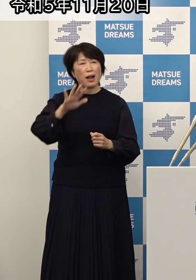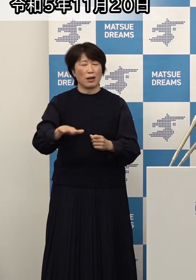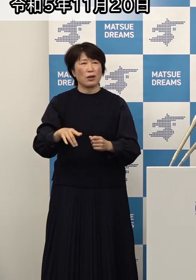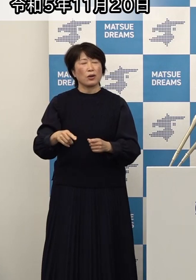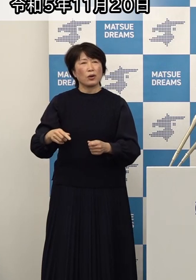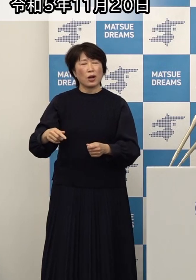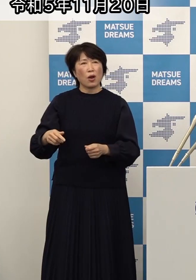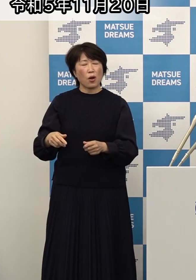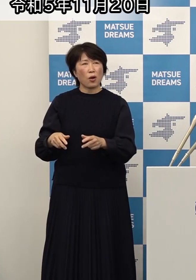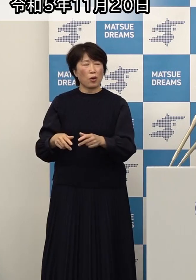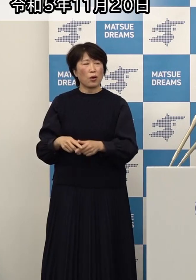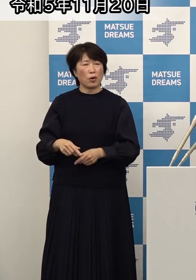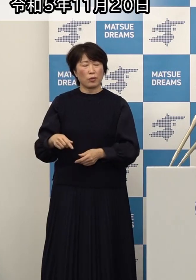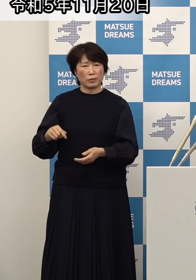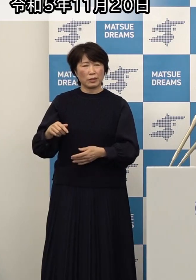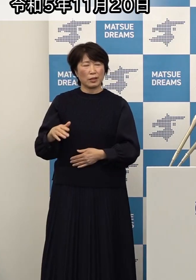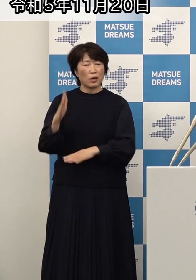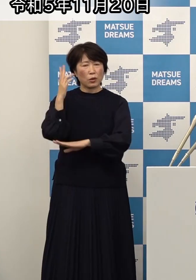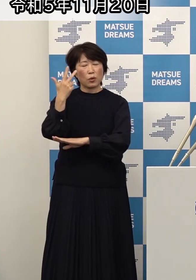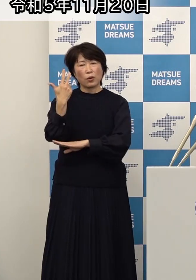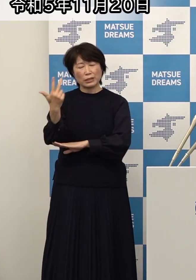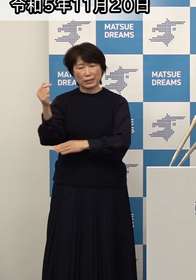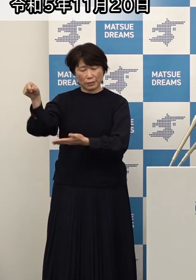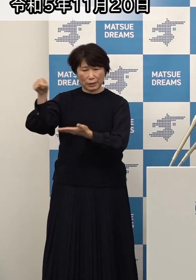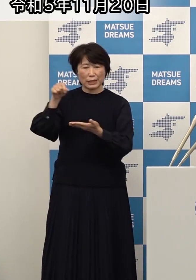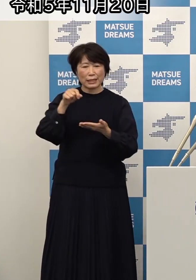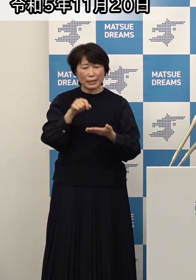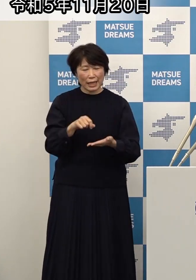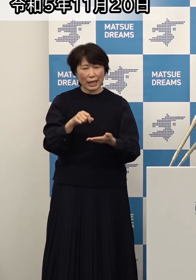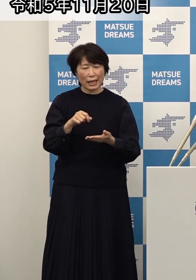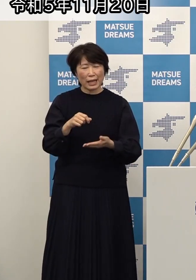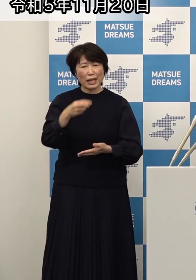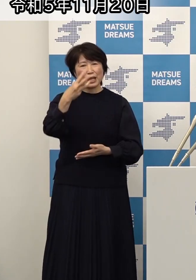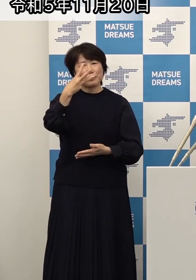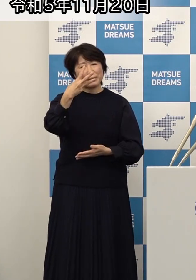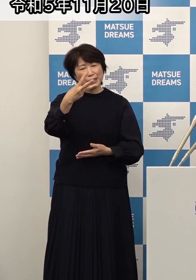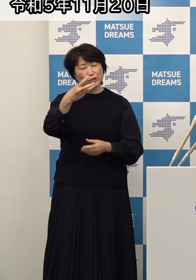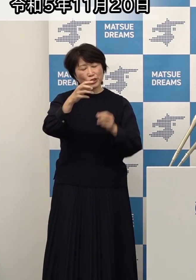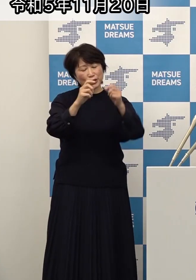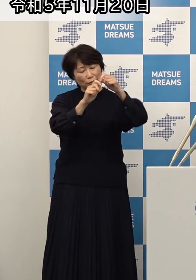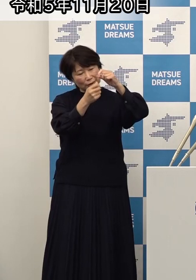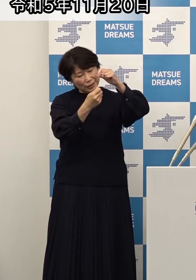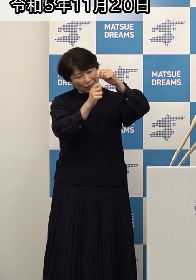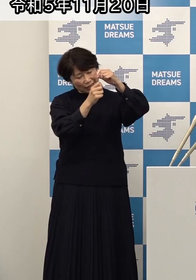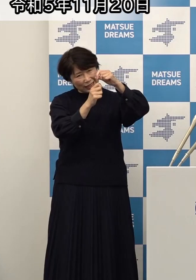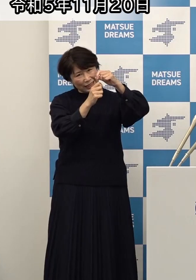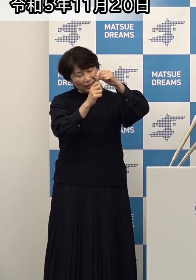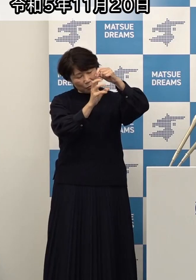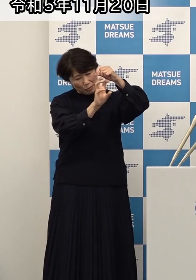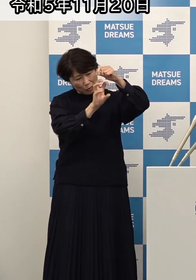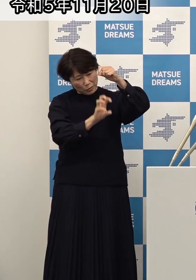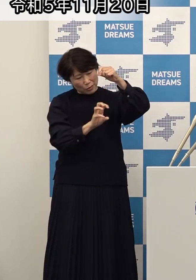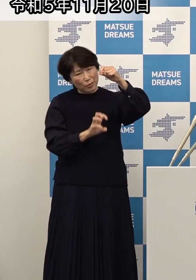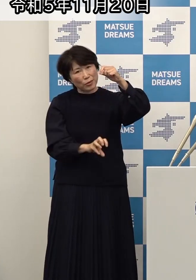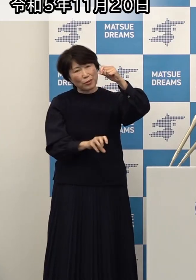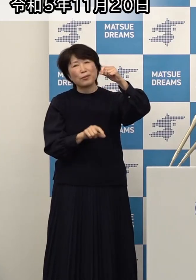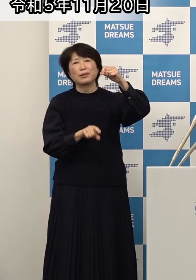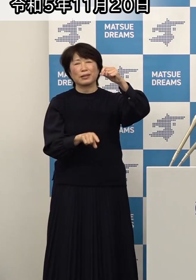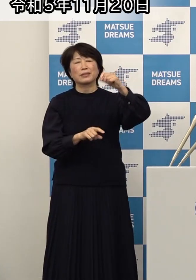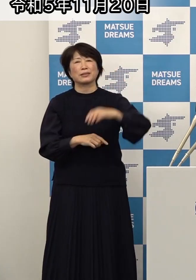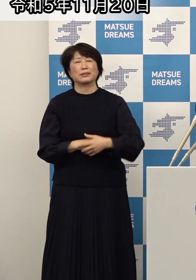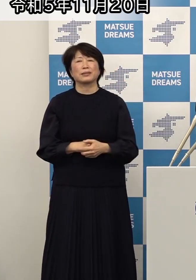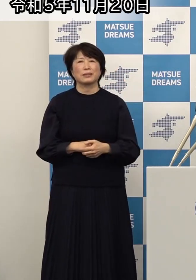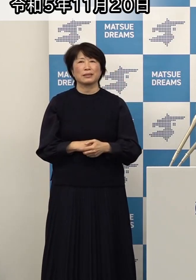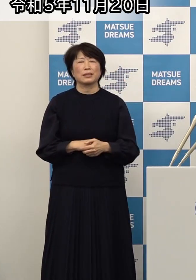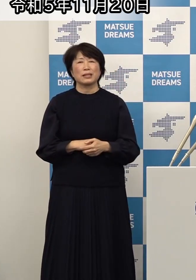きまして、1人3個程度持ち帰って食べれると。柿の皮はですね、会場内のあのタンスで作ったコンポ